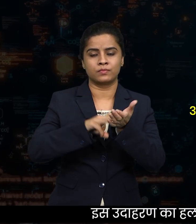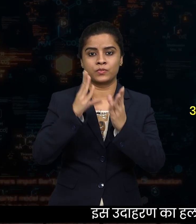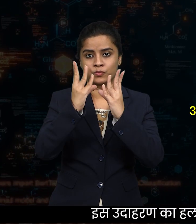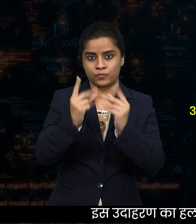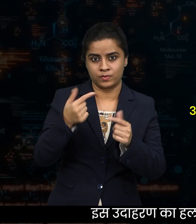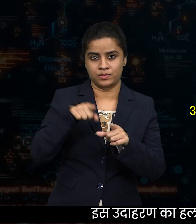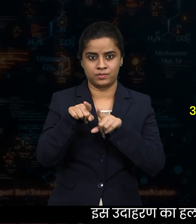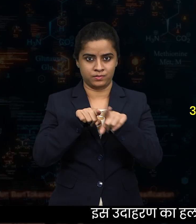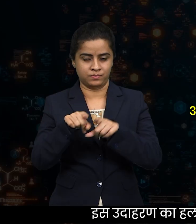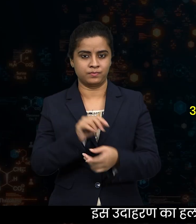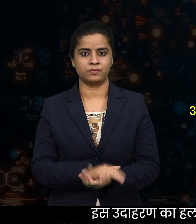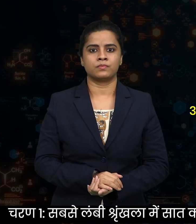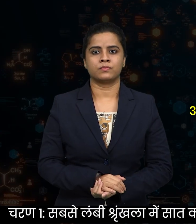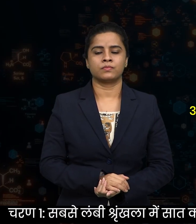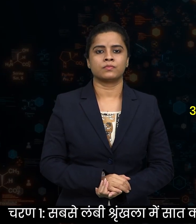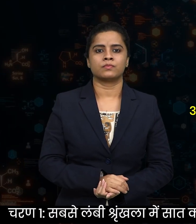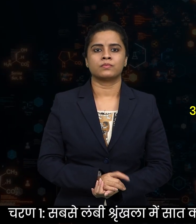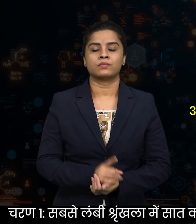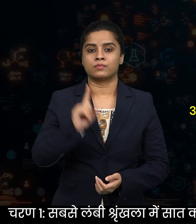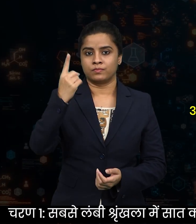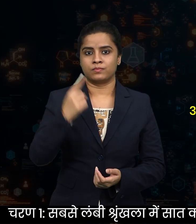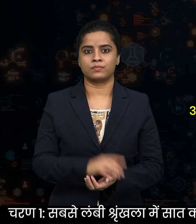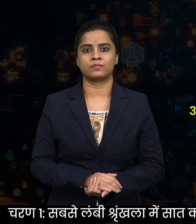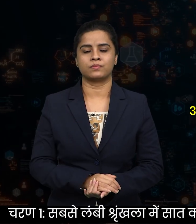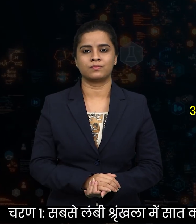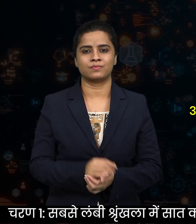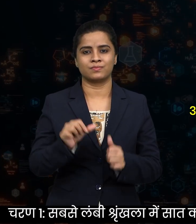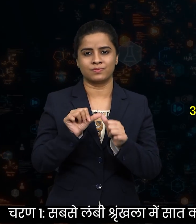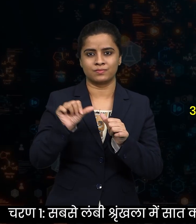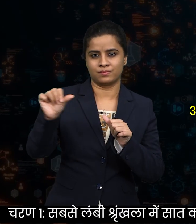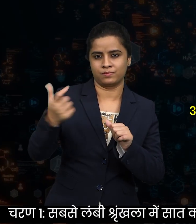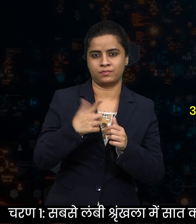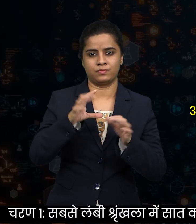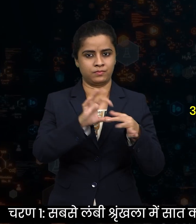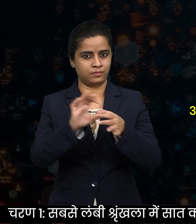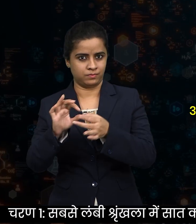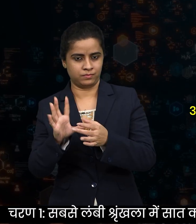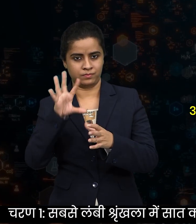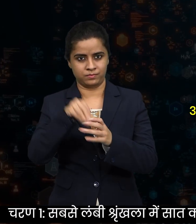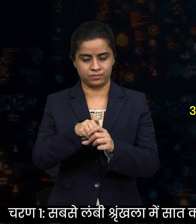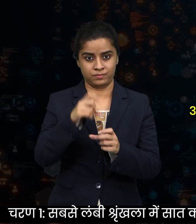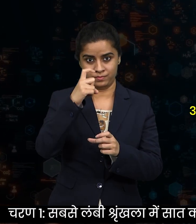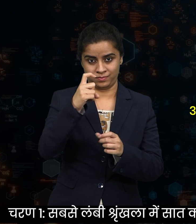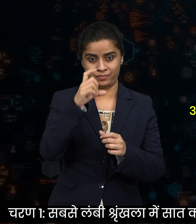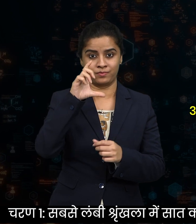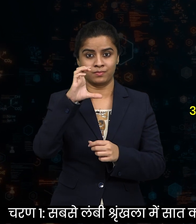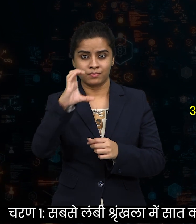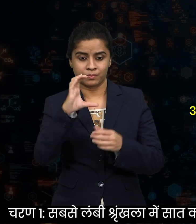सीखेंगे। चरण 1। सबसे लंबी श्रृंखला में 7 कार्बन परमाणु होते हैं